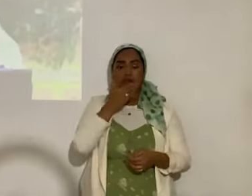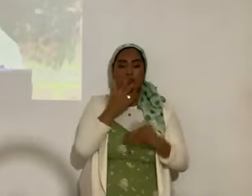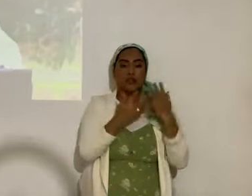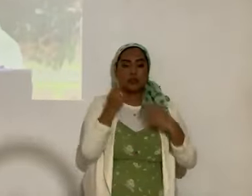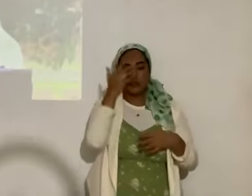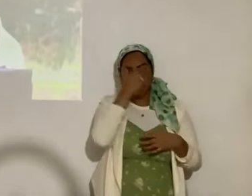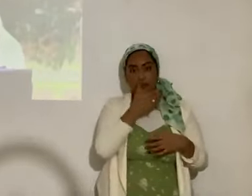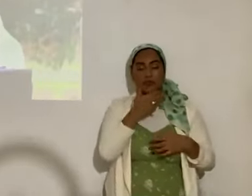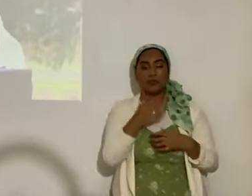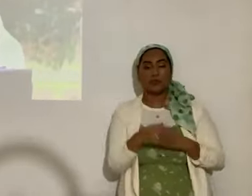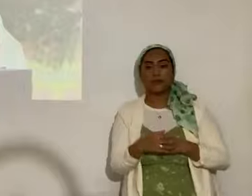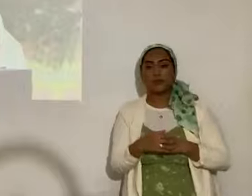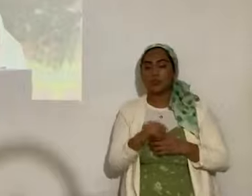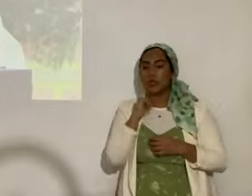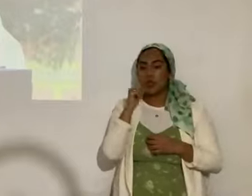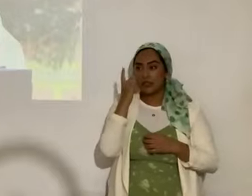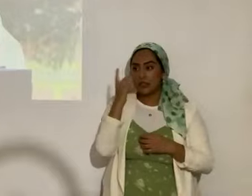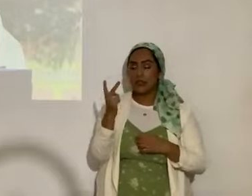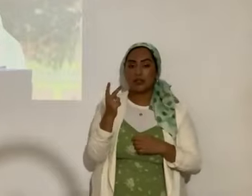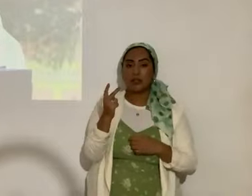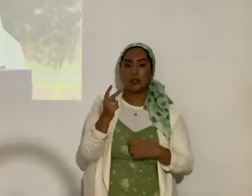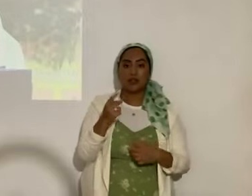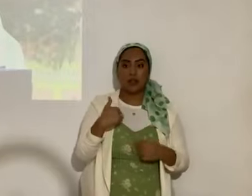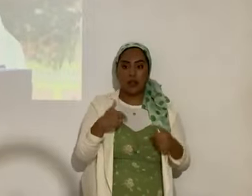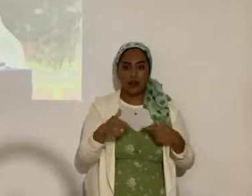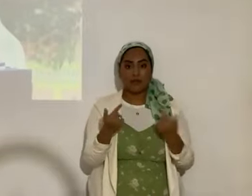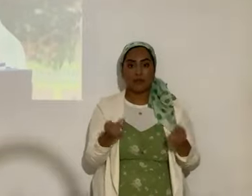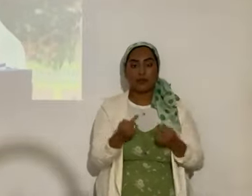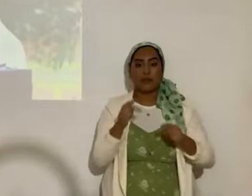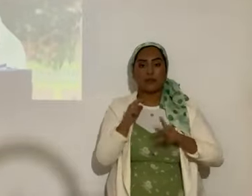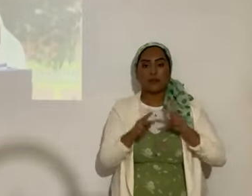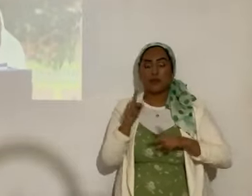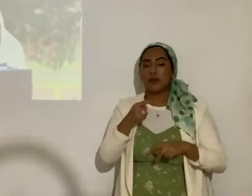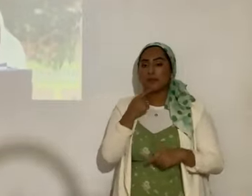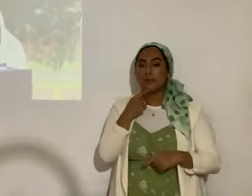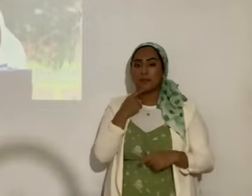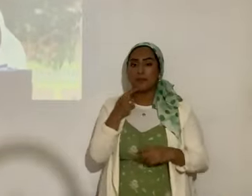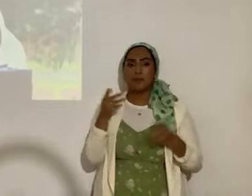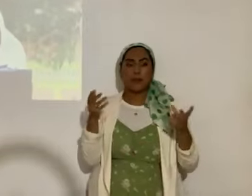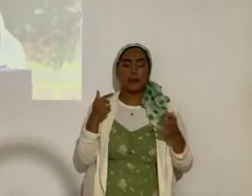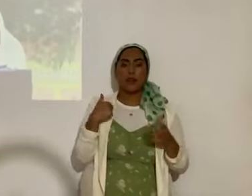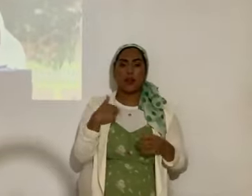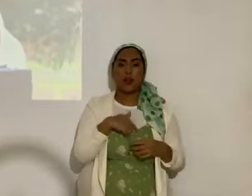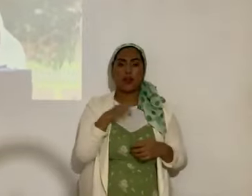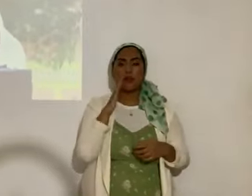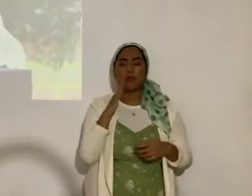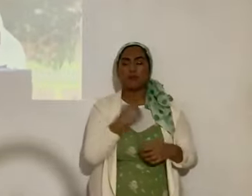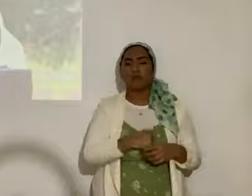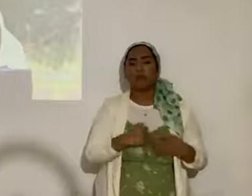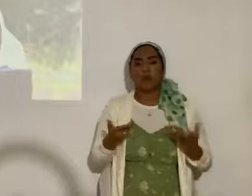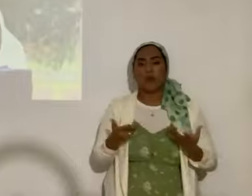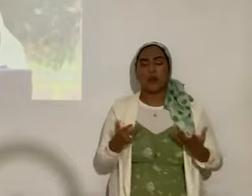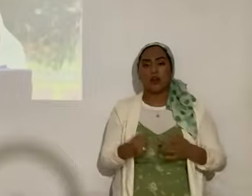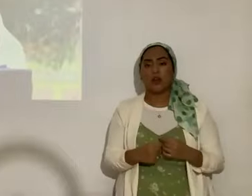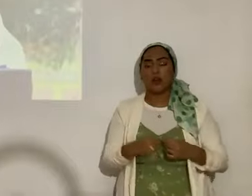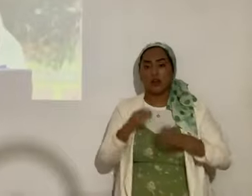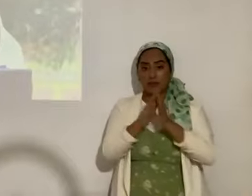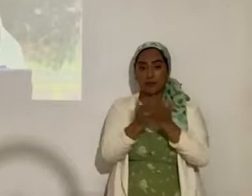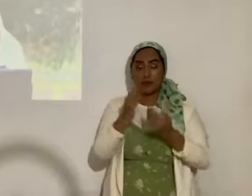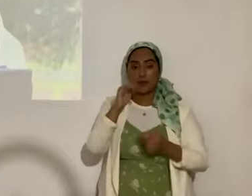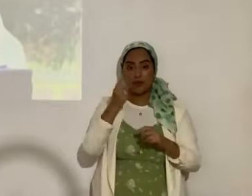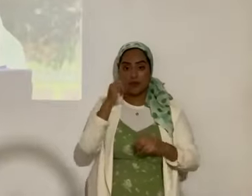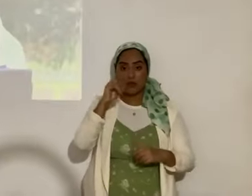de lo que sigue el orgullo de no reconocer que se vive en pecado la gente dice Y de qué me he de arrepentir en la